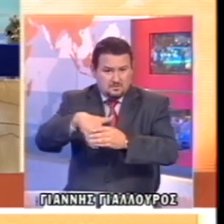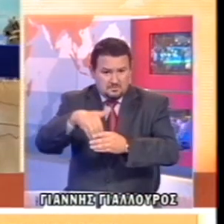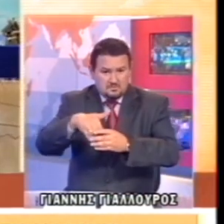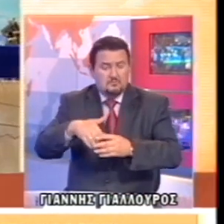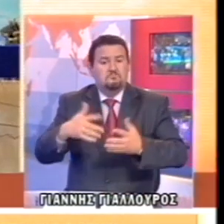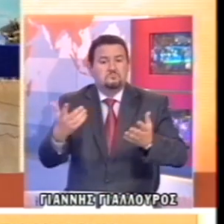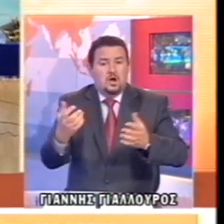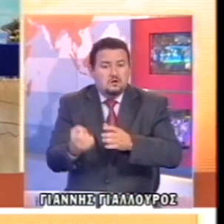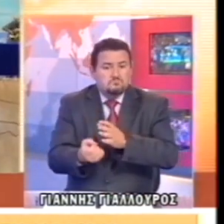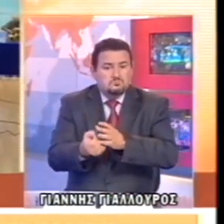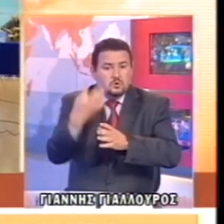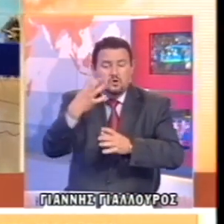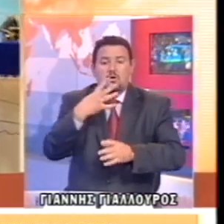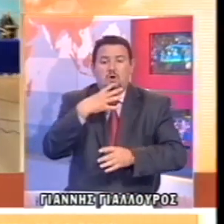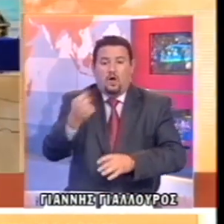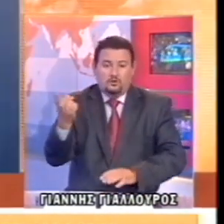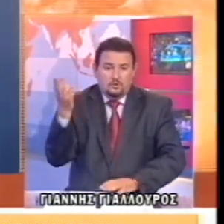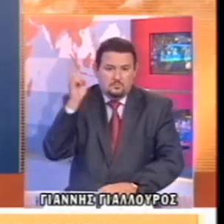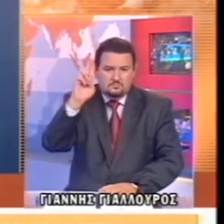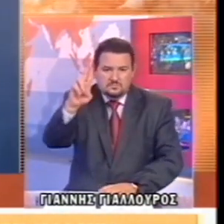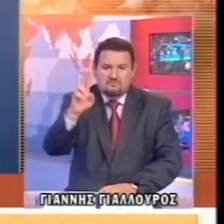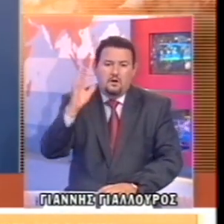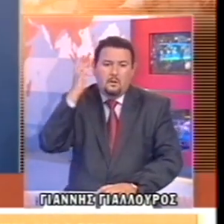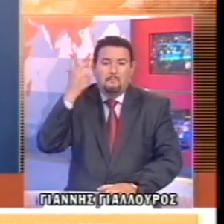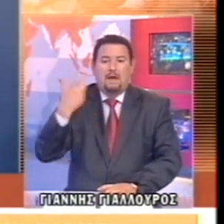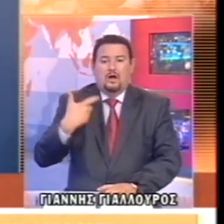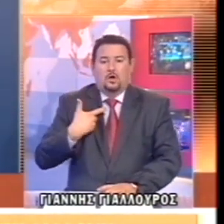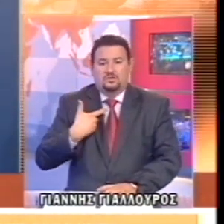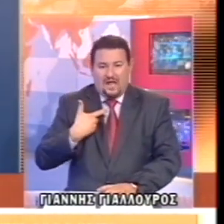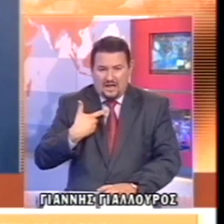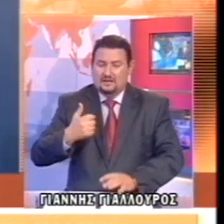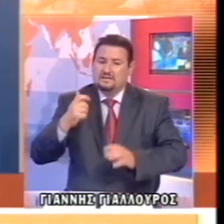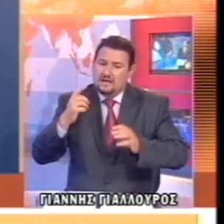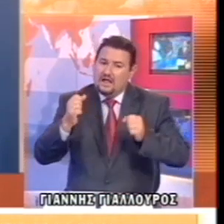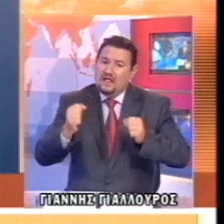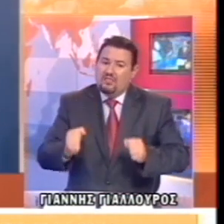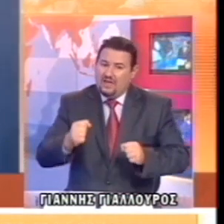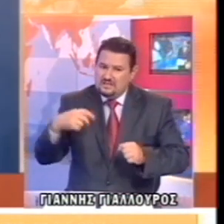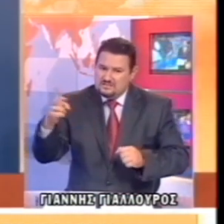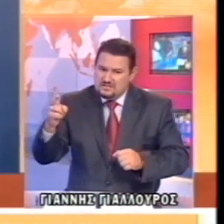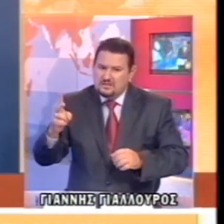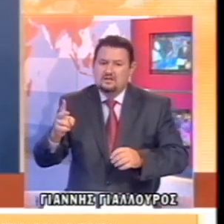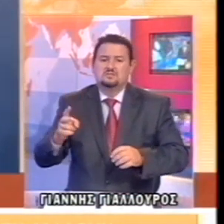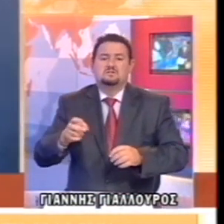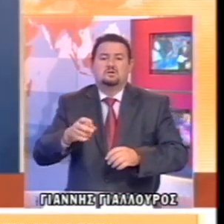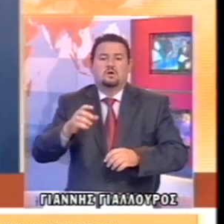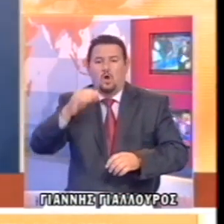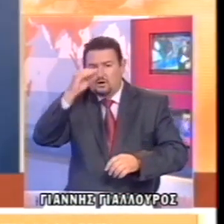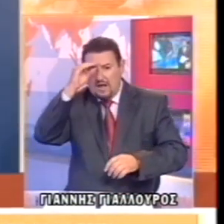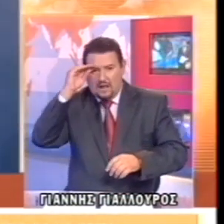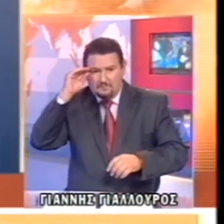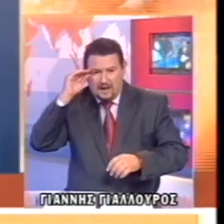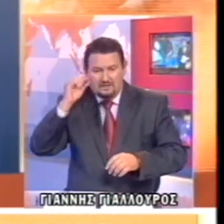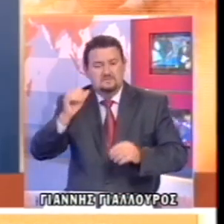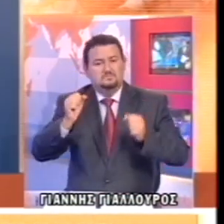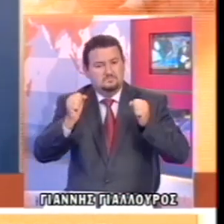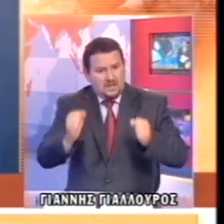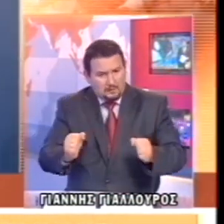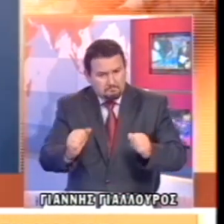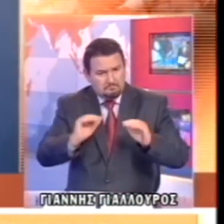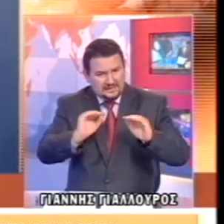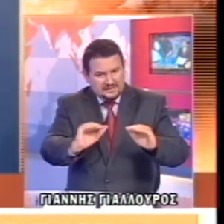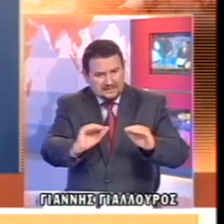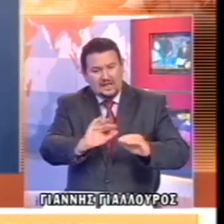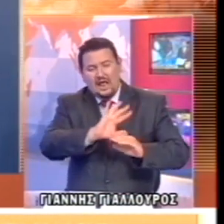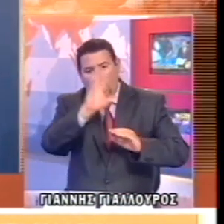τοπίο, νέα δεδομένα προκύπτουν τόσο από την ανακοίνωση της υποψηφιότητας Μπακογιάννη, όσο και από τη θέση της να παραμείνει στην Προεδρία του κόμματος